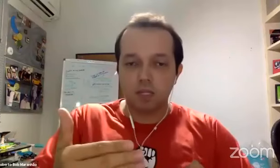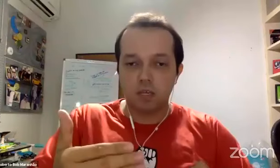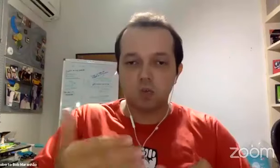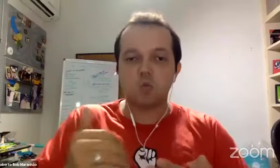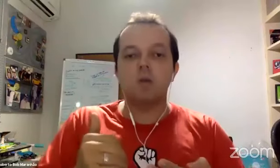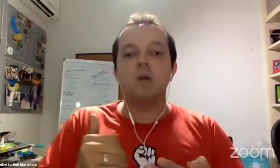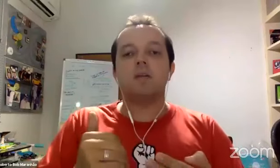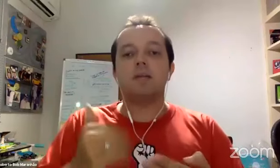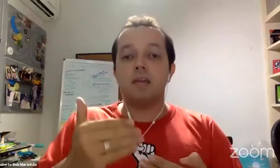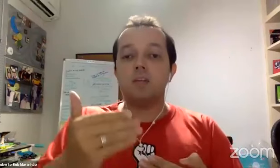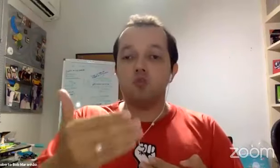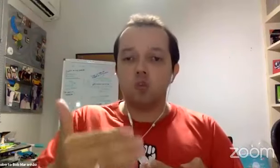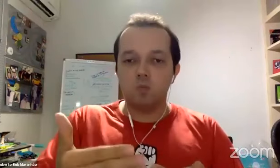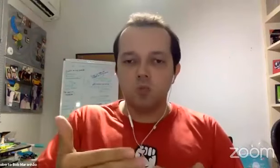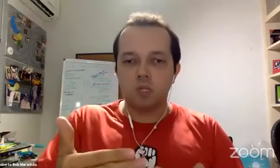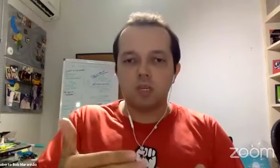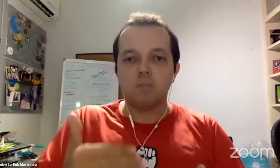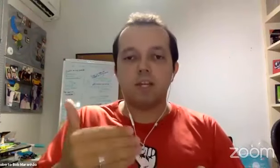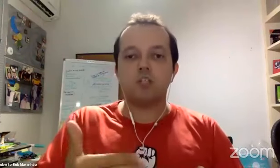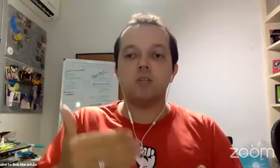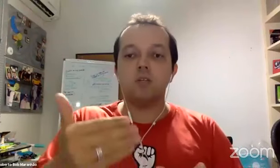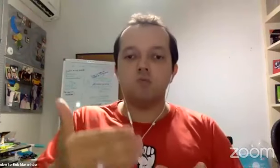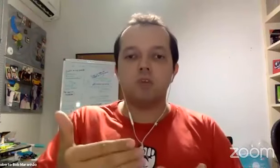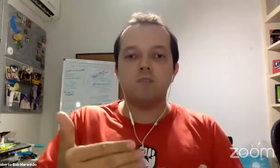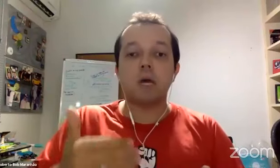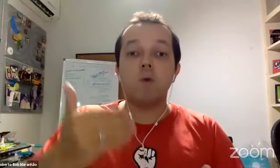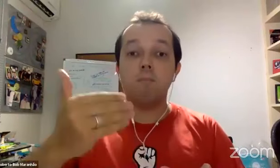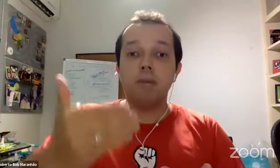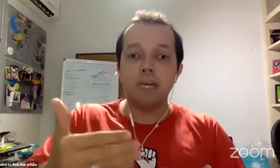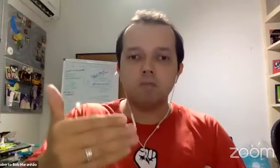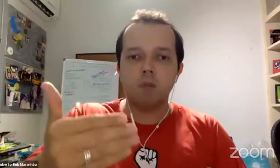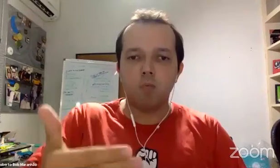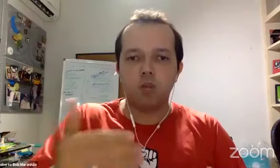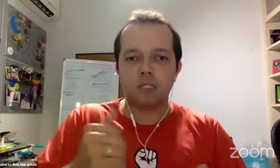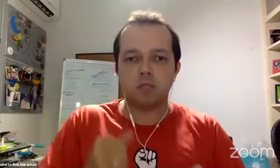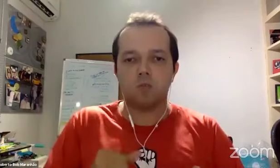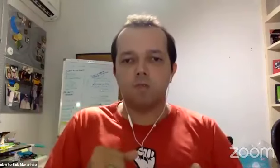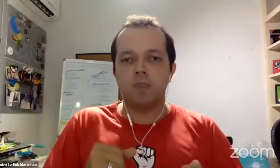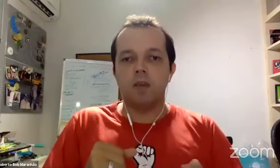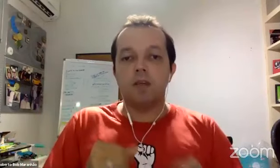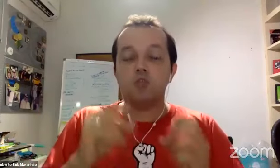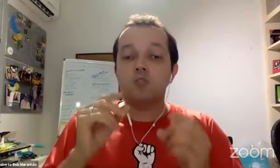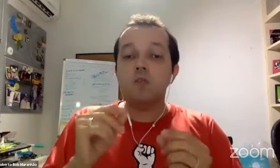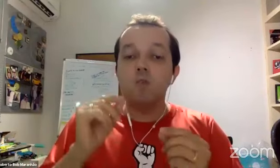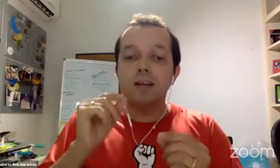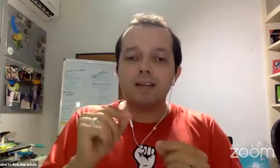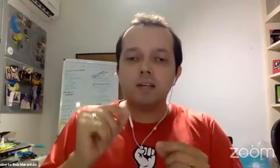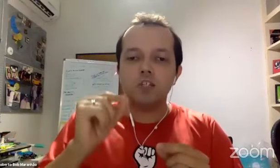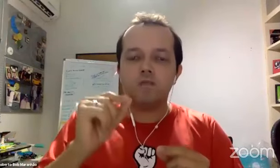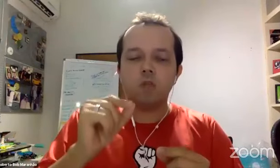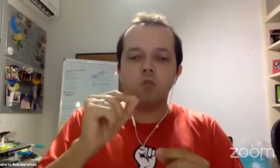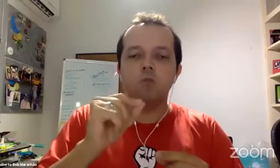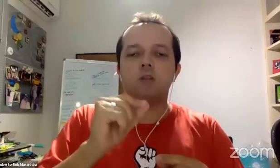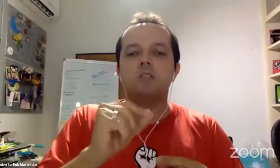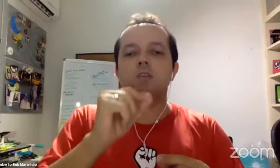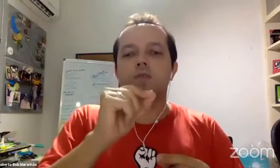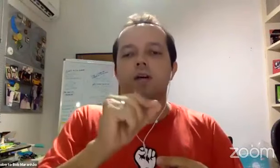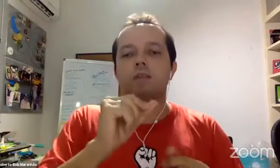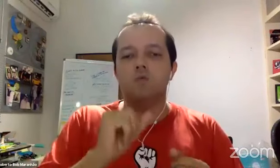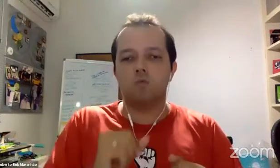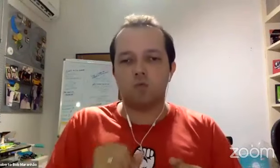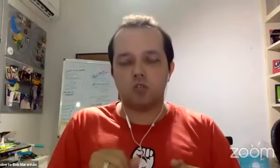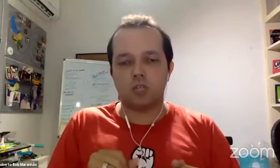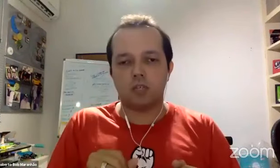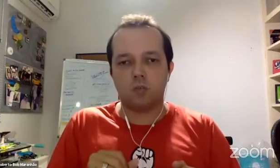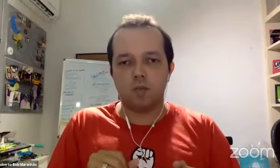ainda permaneço, né, desde 2013, prestando serviço a uma mesma população. Isso tem um grande valor e um grande